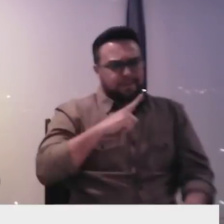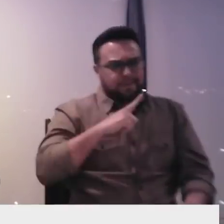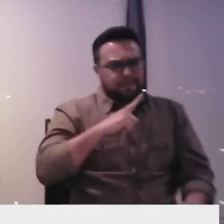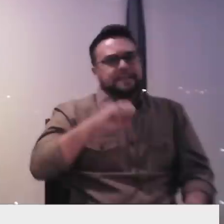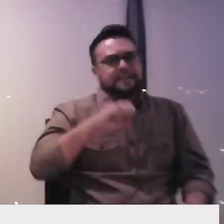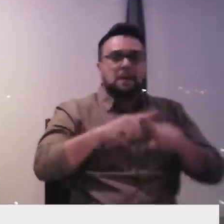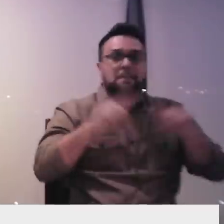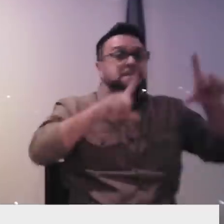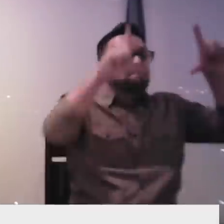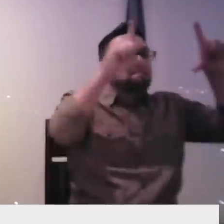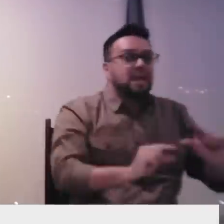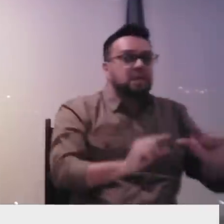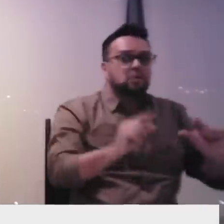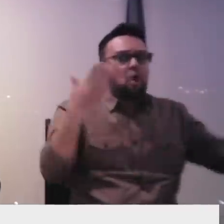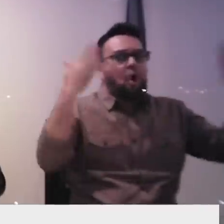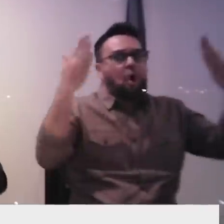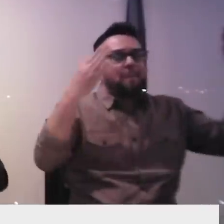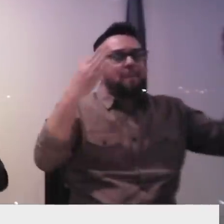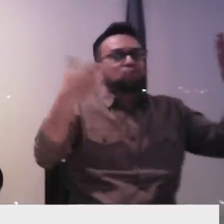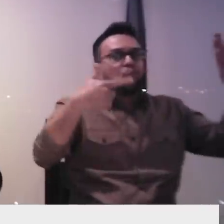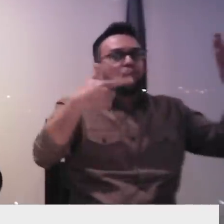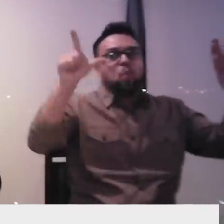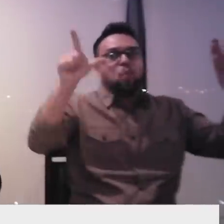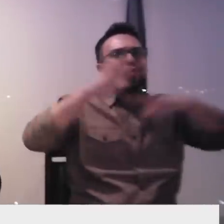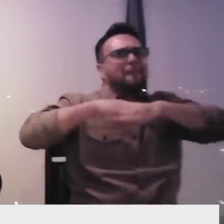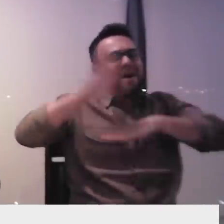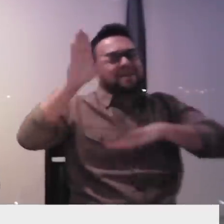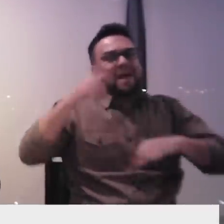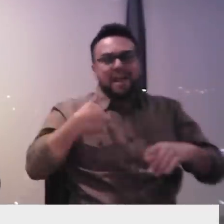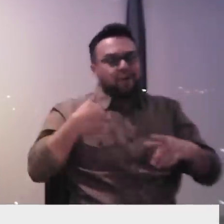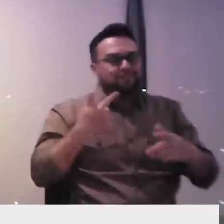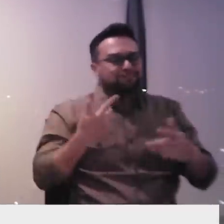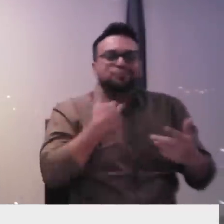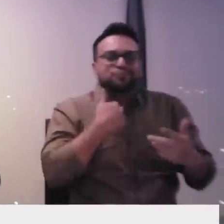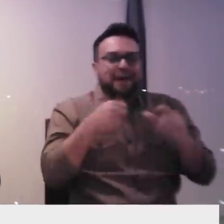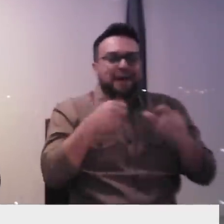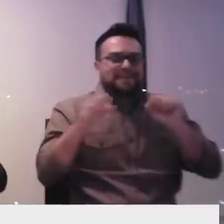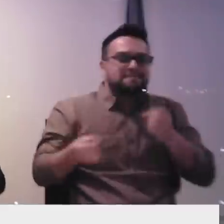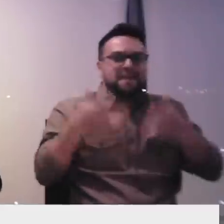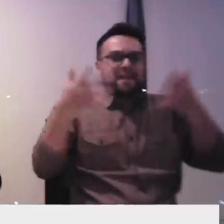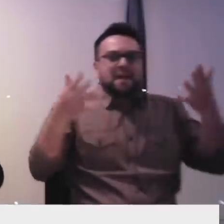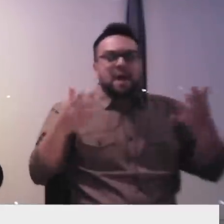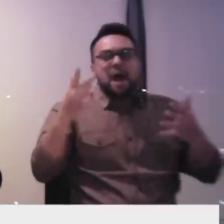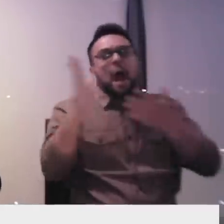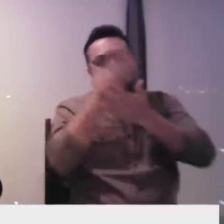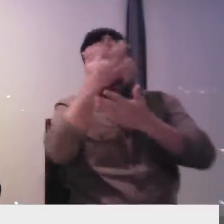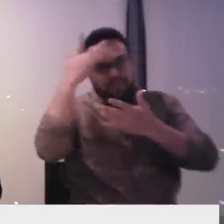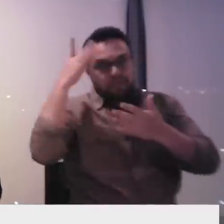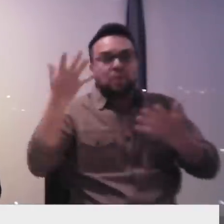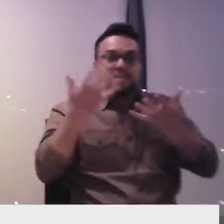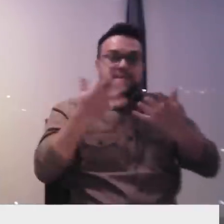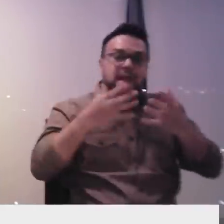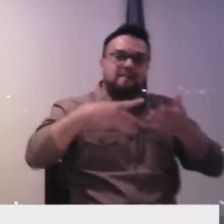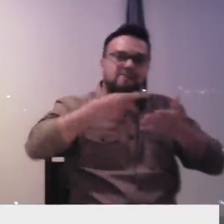mas é o que menos está sofrendo nesse quesito. Não posso fazer milagre. Alguns querem que eu interfira na